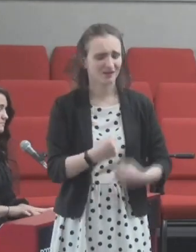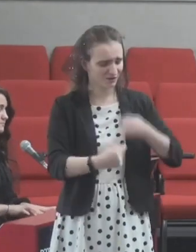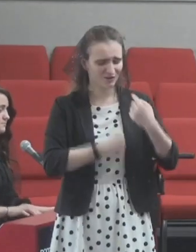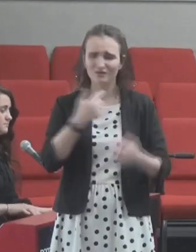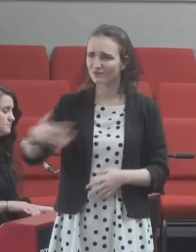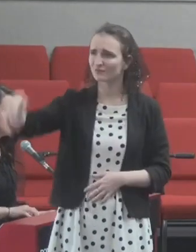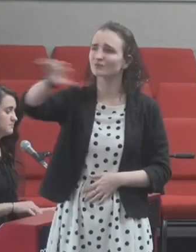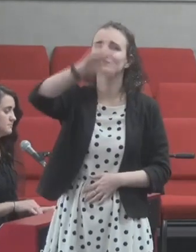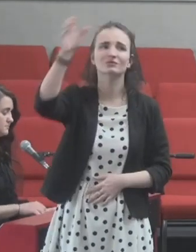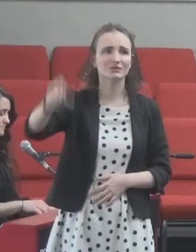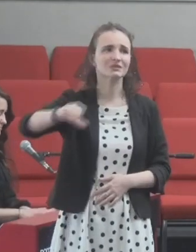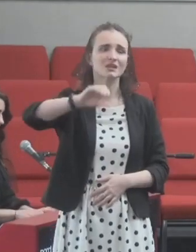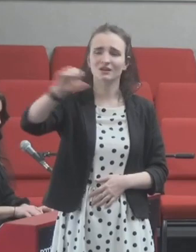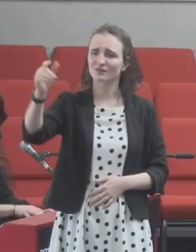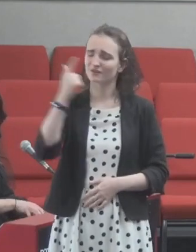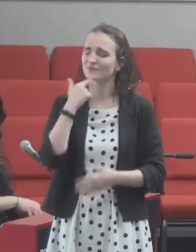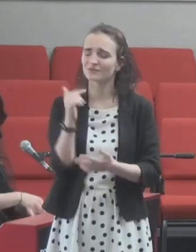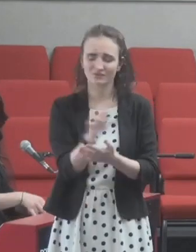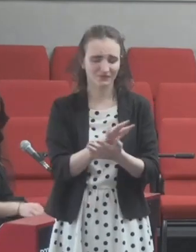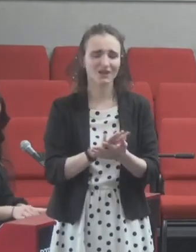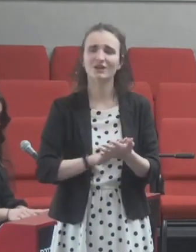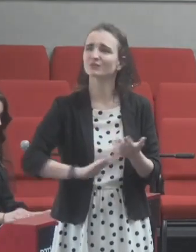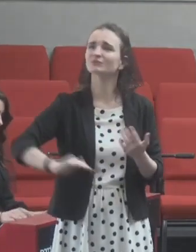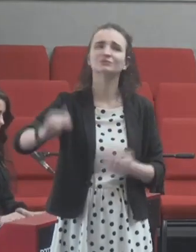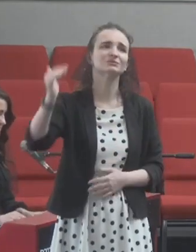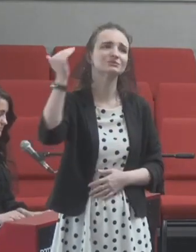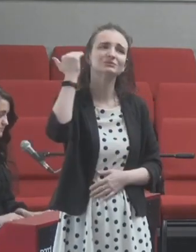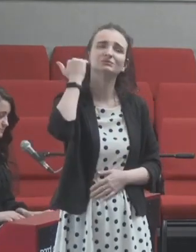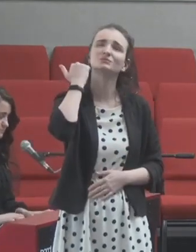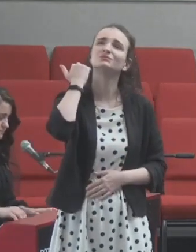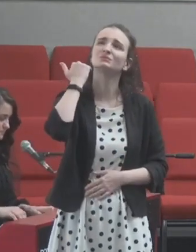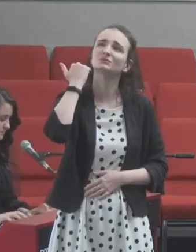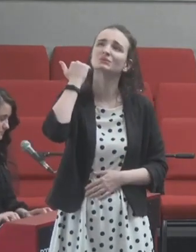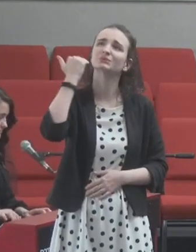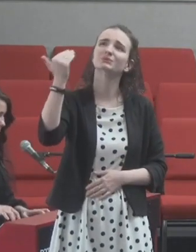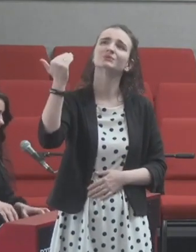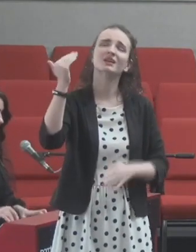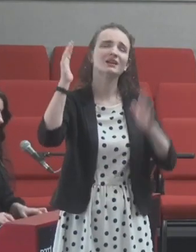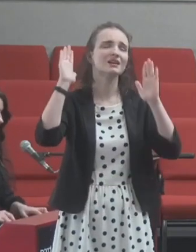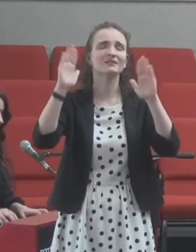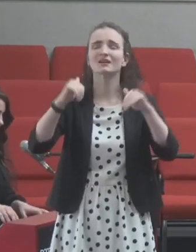за Голгофу и за кровь твою.